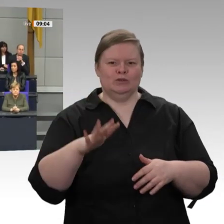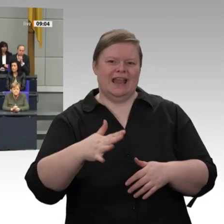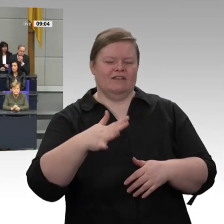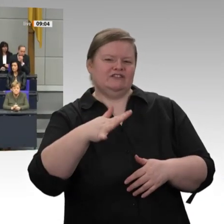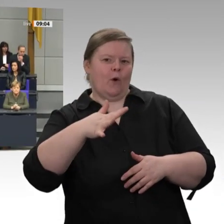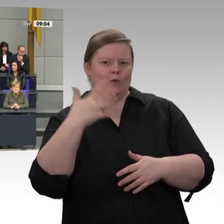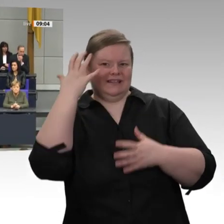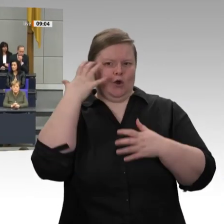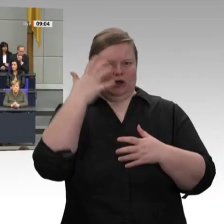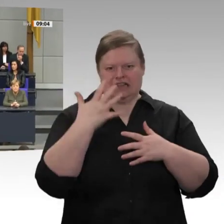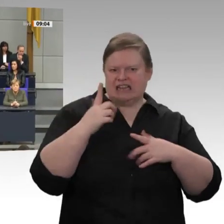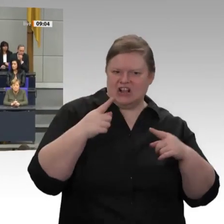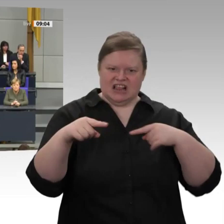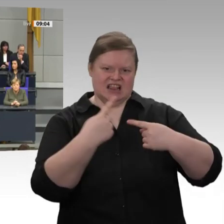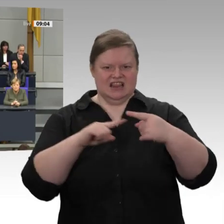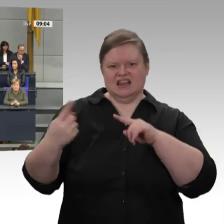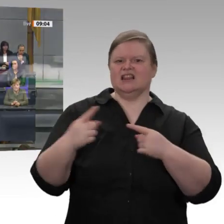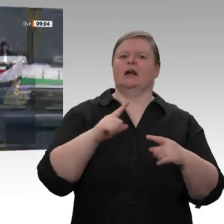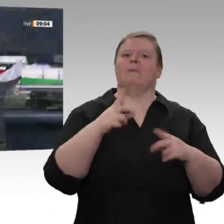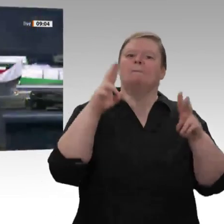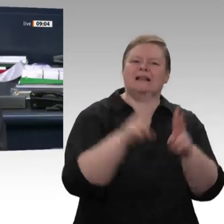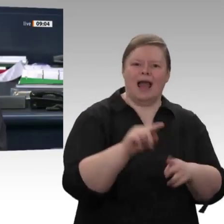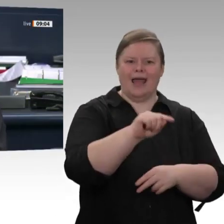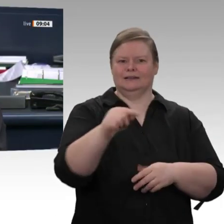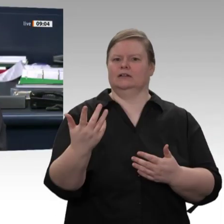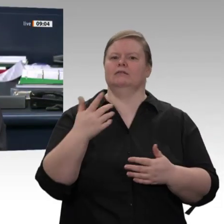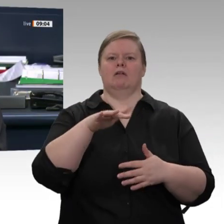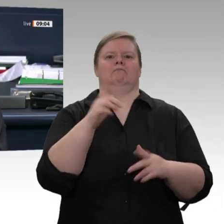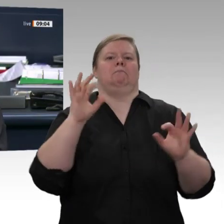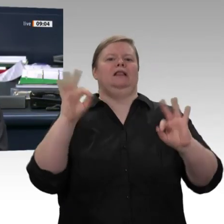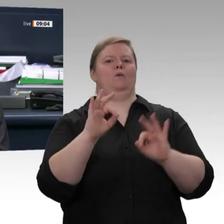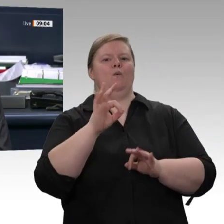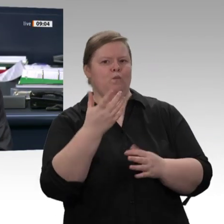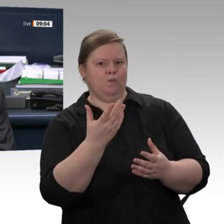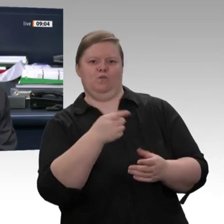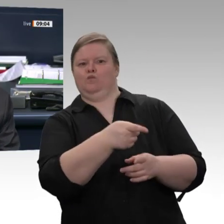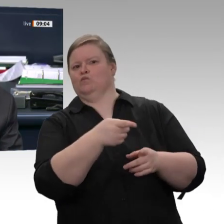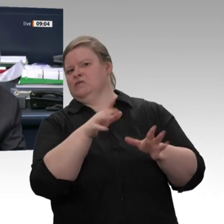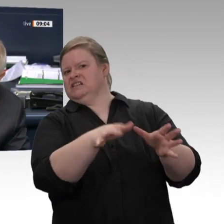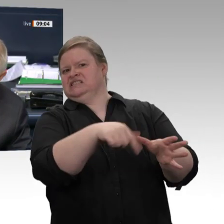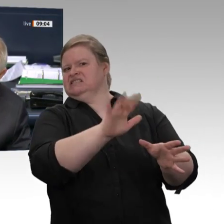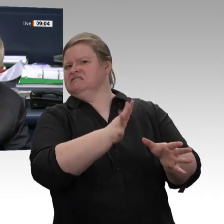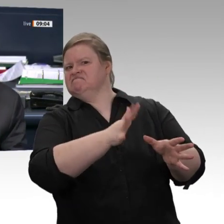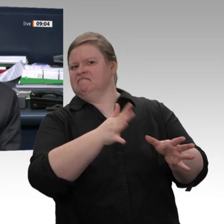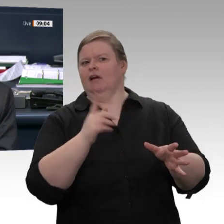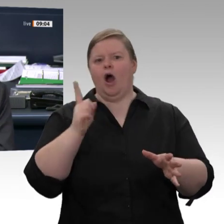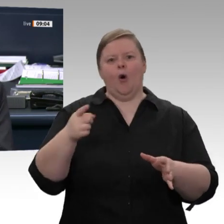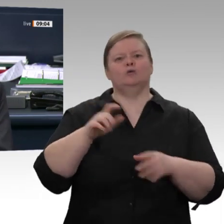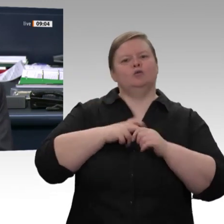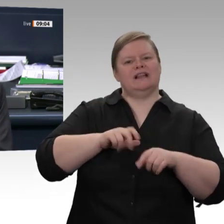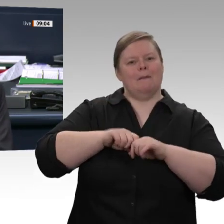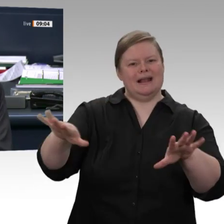Und gewählte Repräsentanten stehen in der besonderen Verantwortung, sich von extremistischen und rassistischen Ausfällen nicht nur verbal